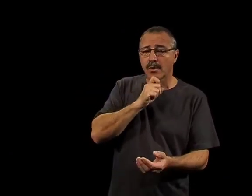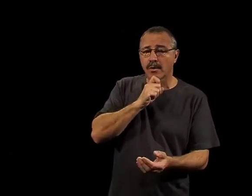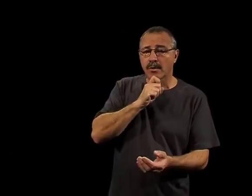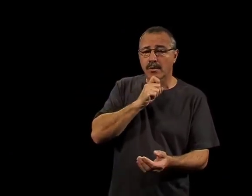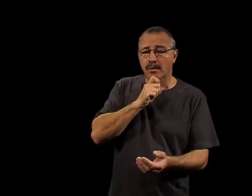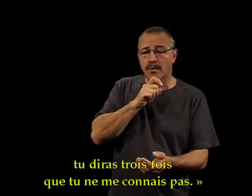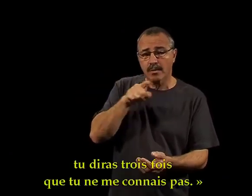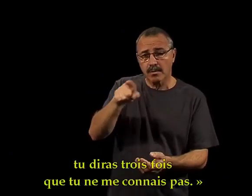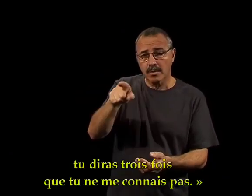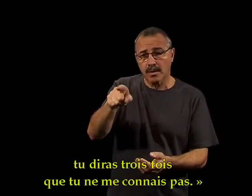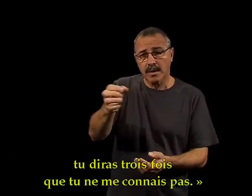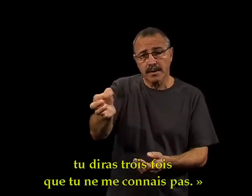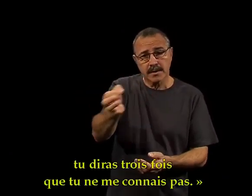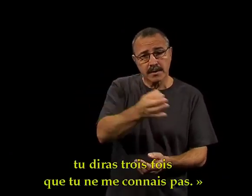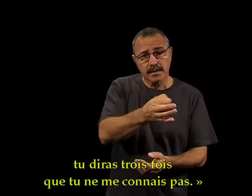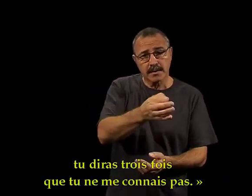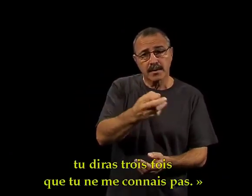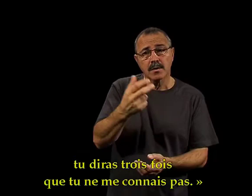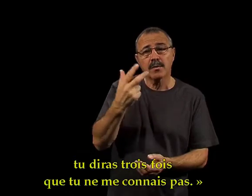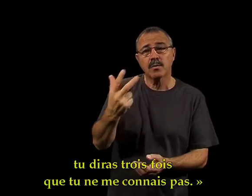tu diras 3 fois que tu ne me connais pas. »